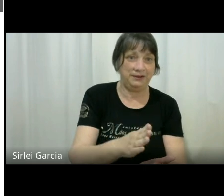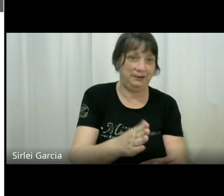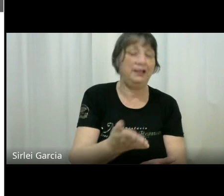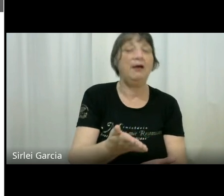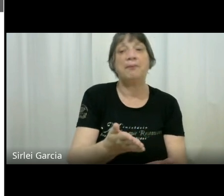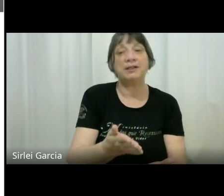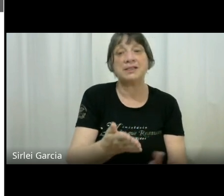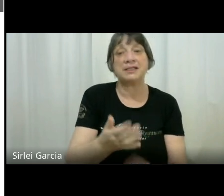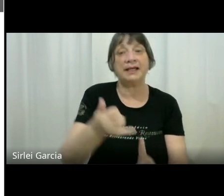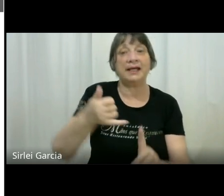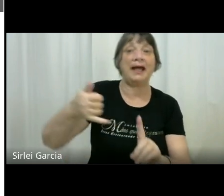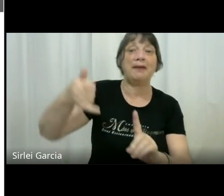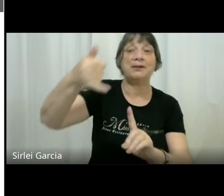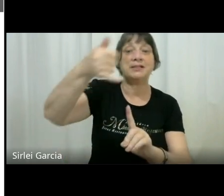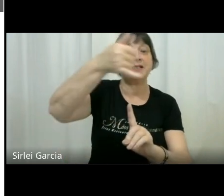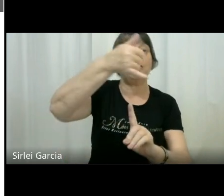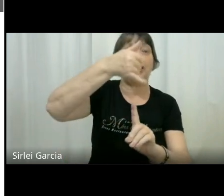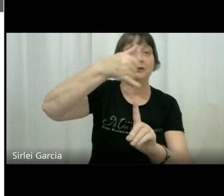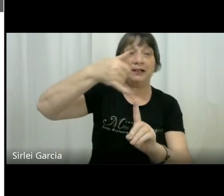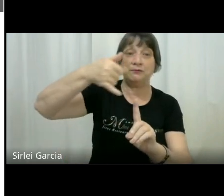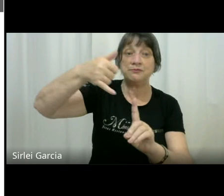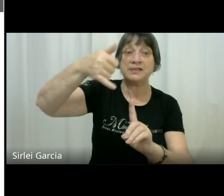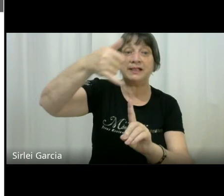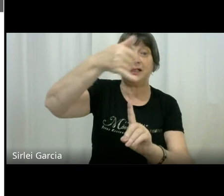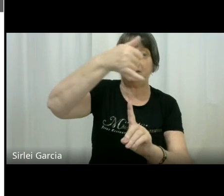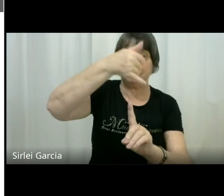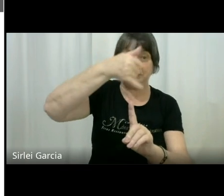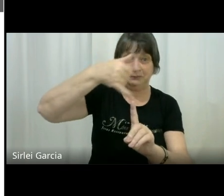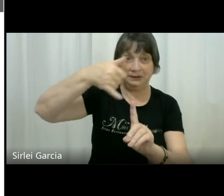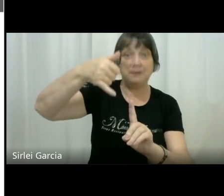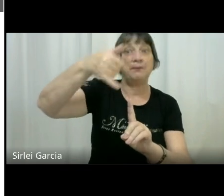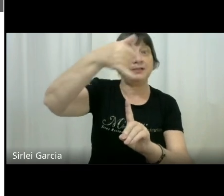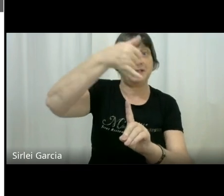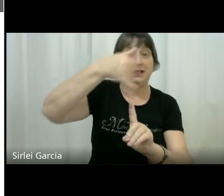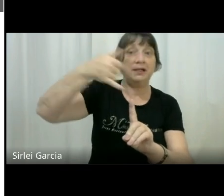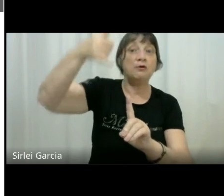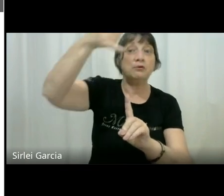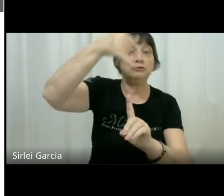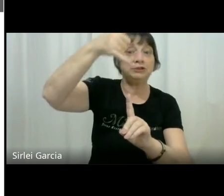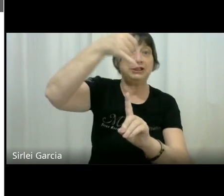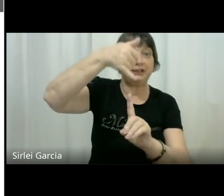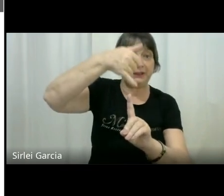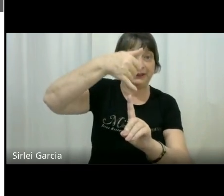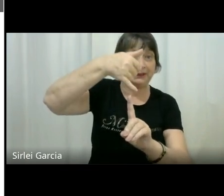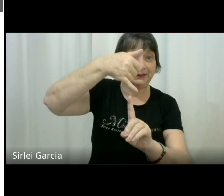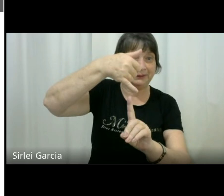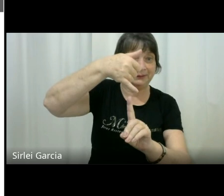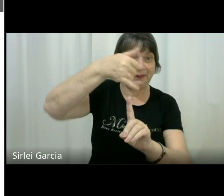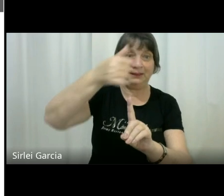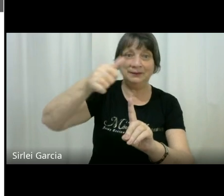bife. Pode ser óleo da unção, pode ser